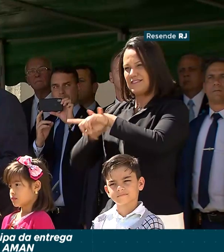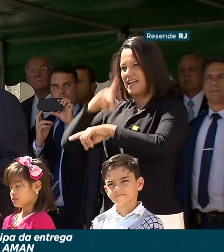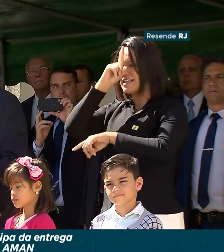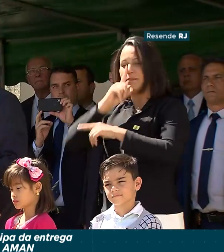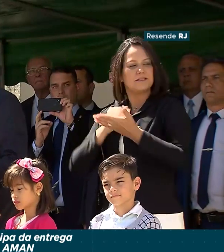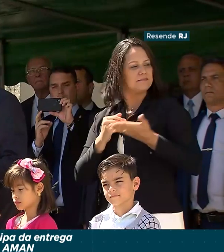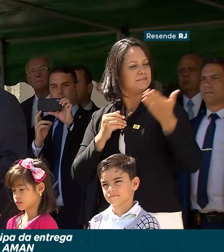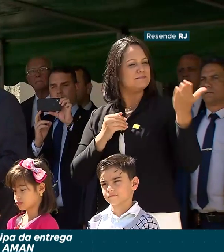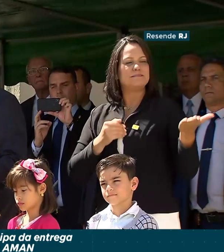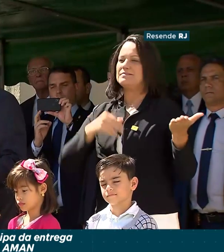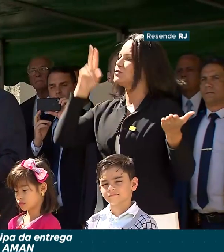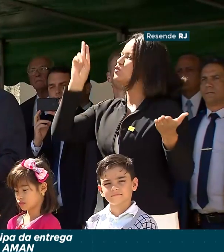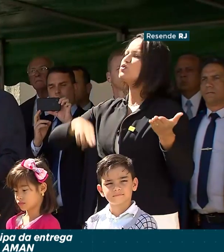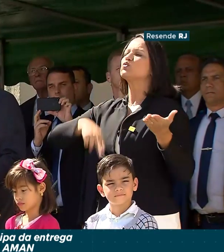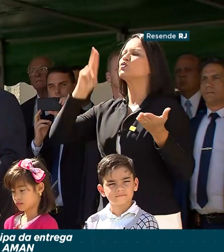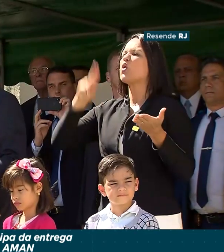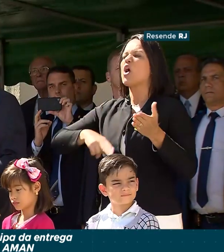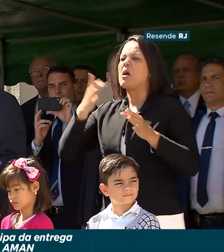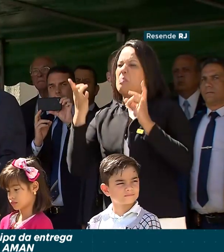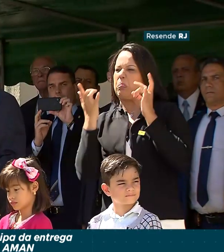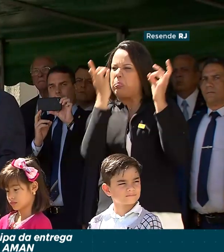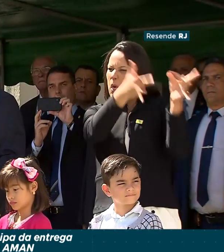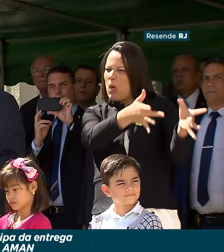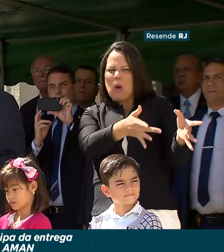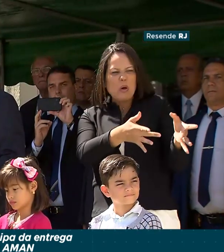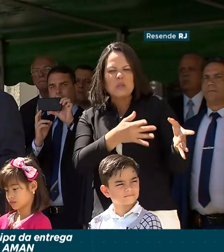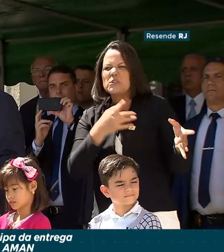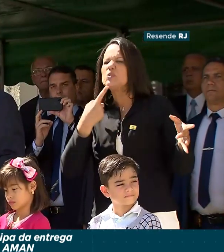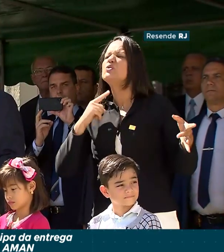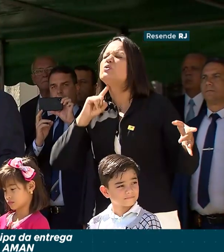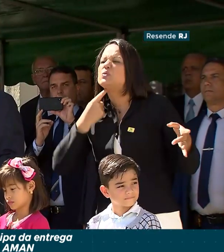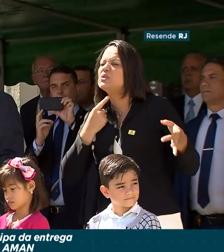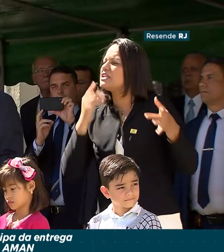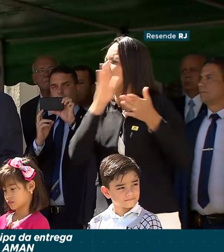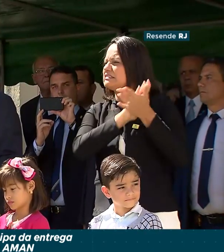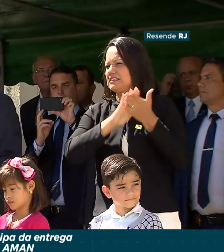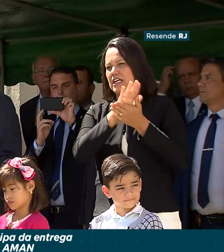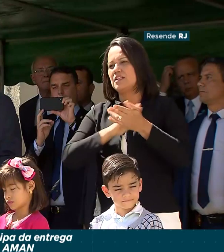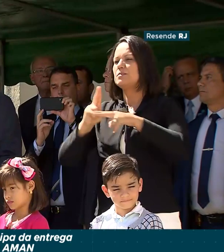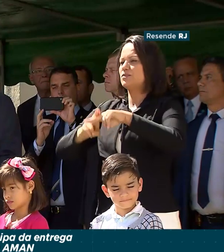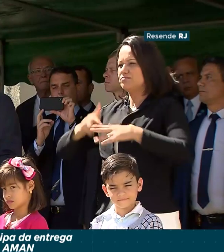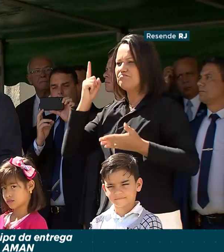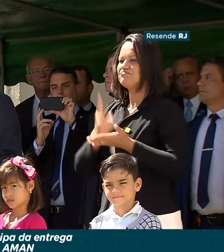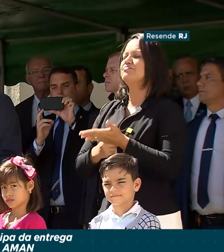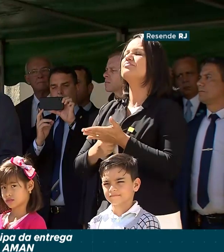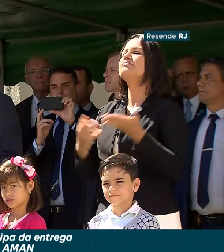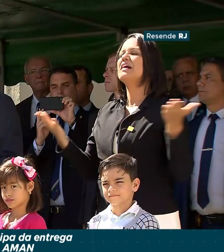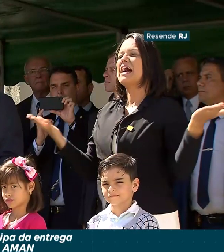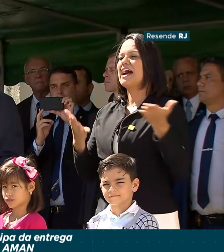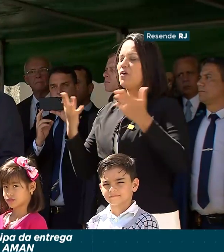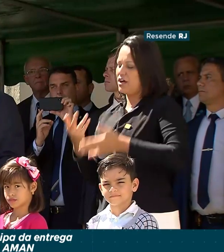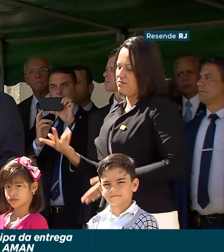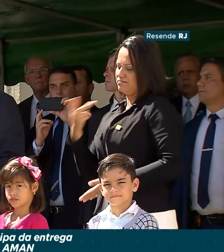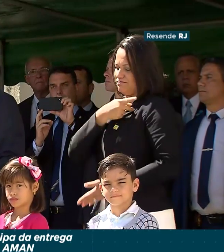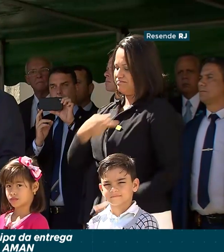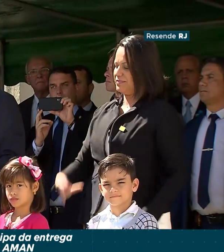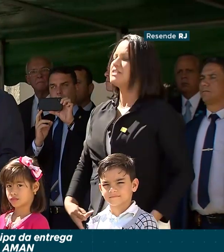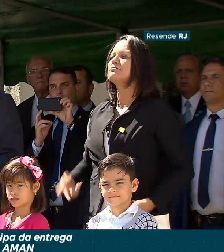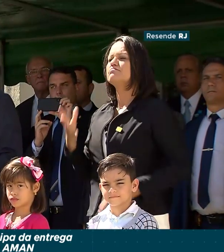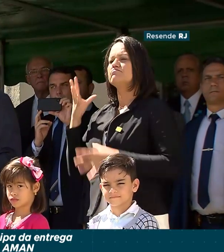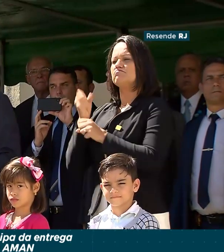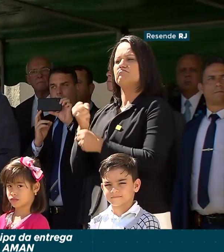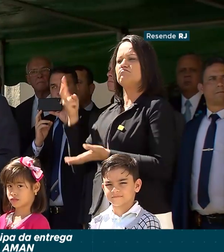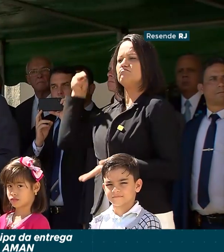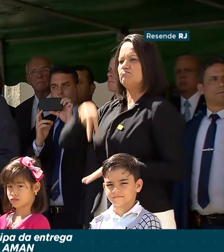lado, que nunca será manchada, é que, nesse momento, eu ocupo essa posição.